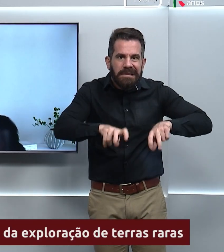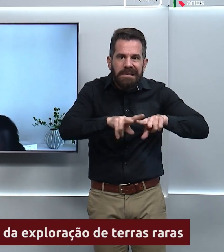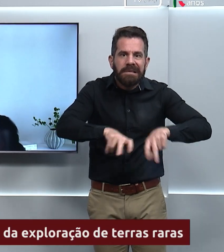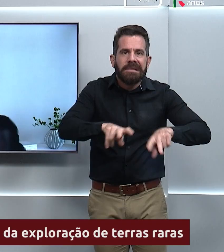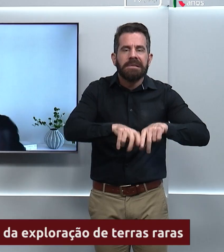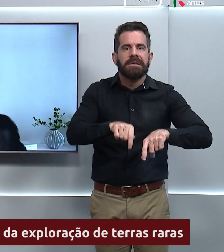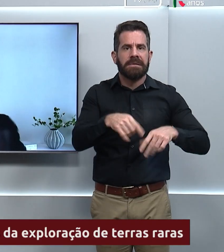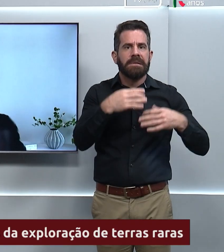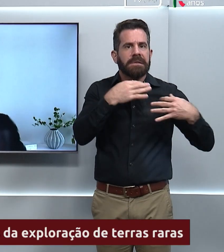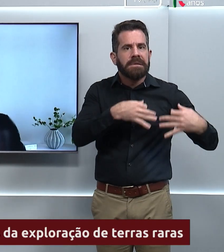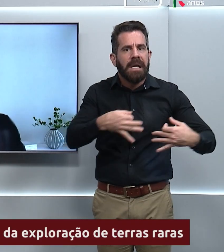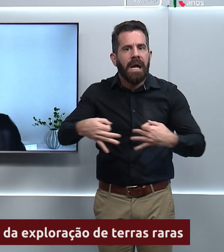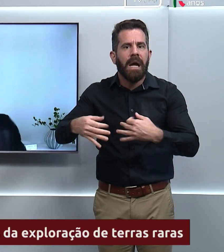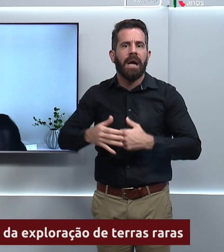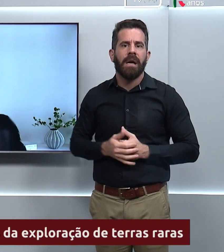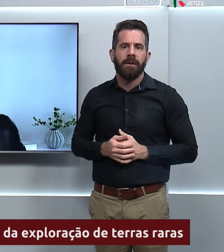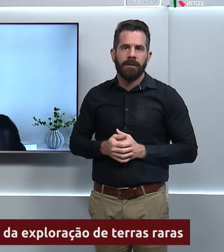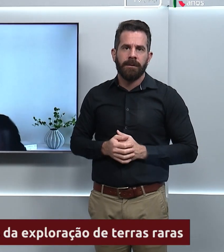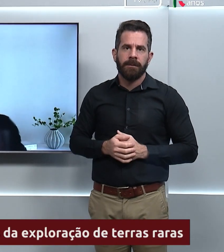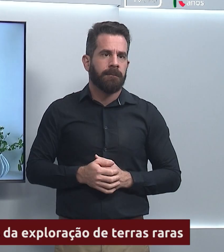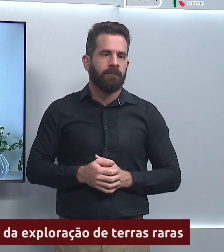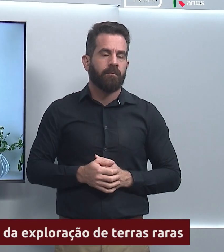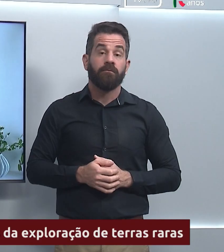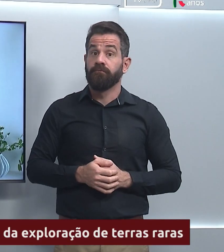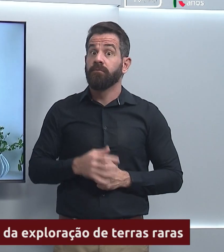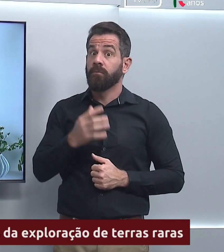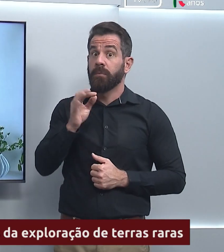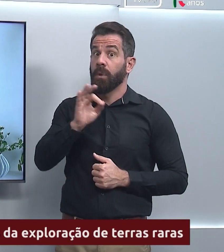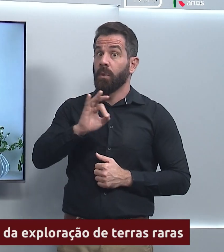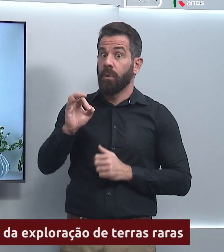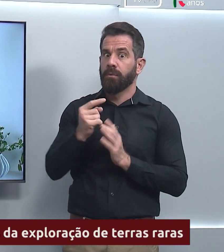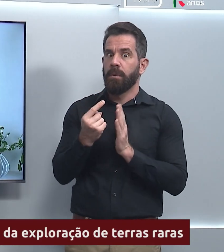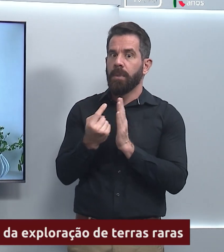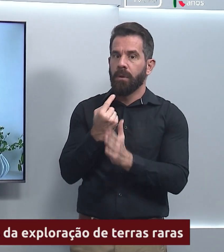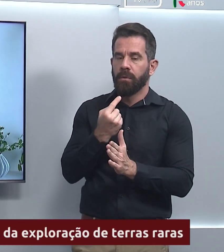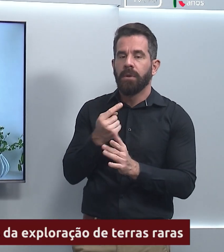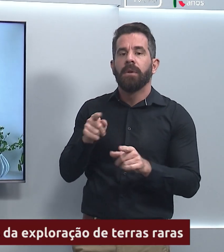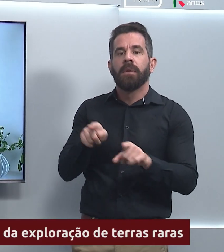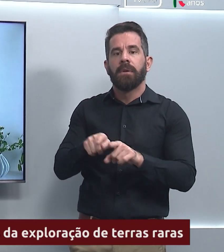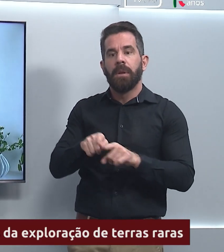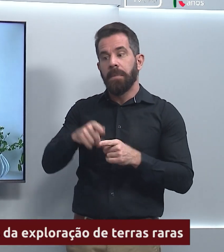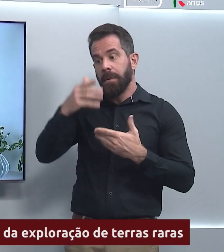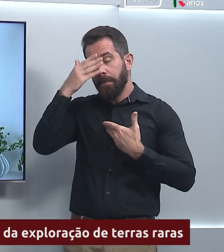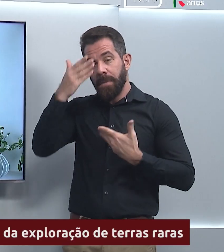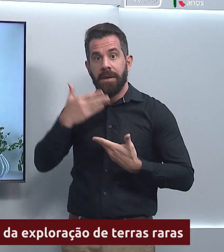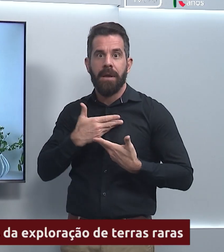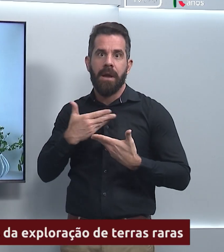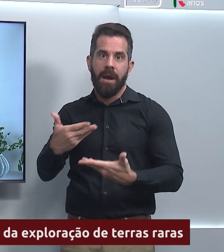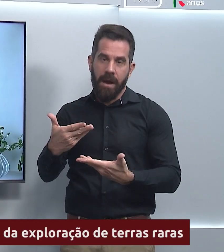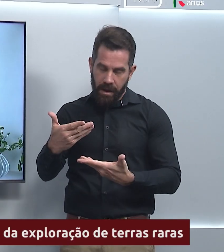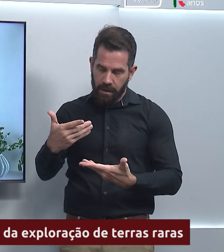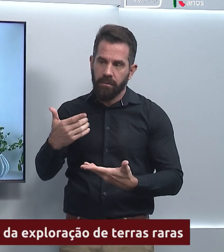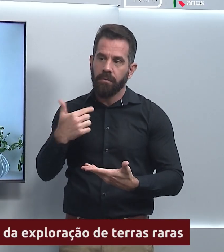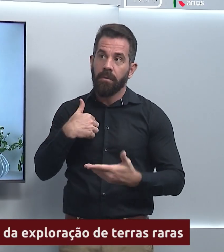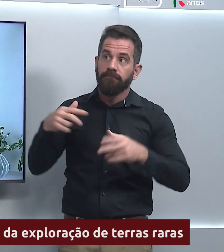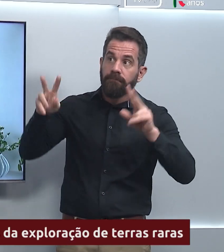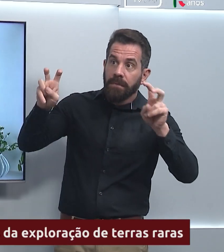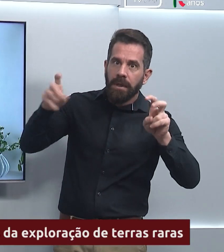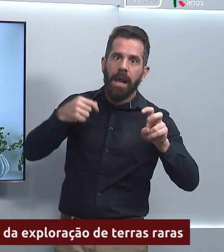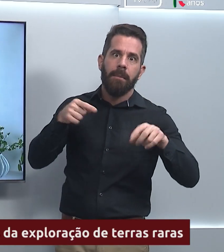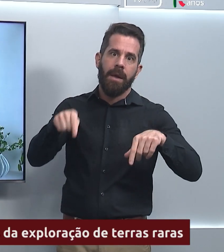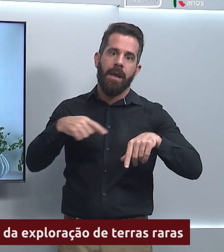minérios? Excelente pergunta. Antes de mais nada, muito obrigado pelo convite de estar aqui e estar falando um pouquinho sobre